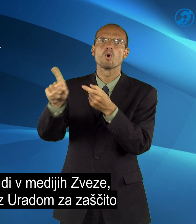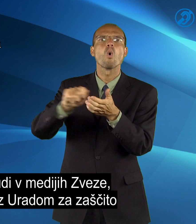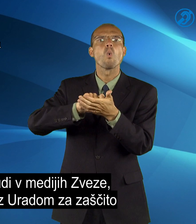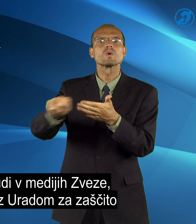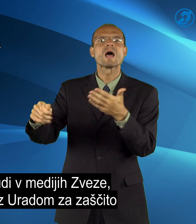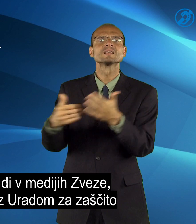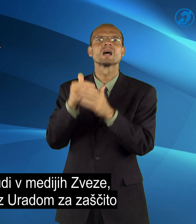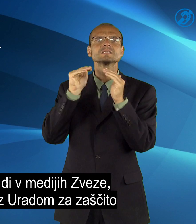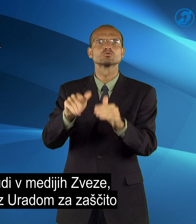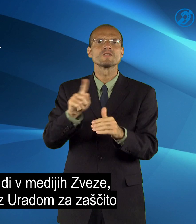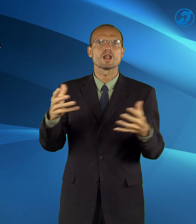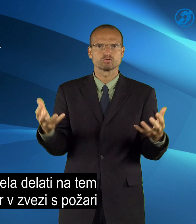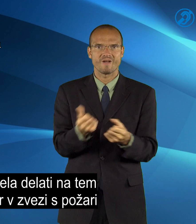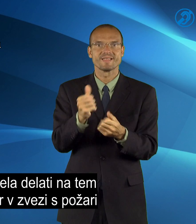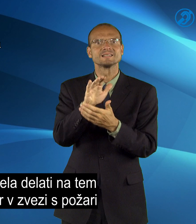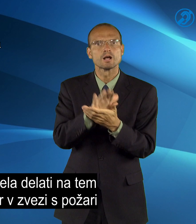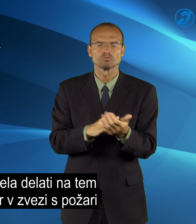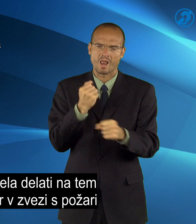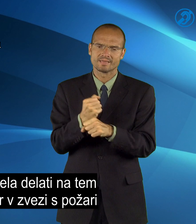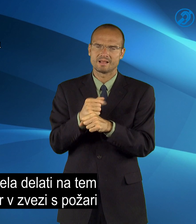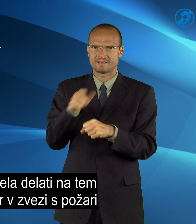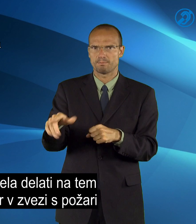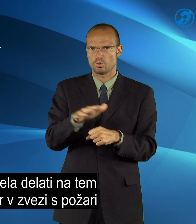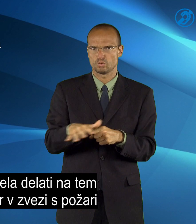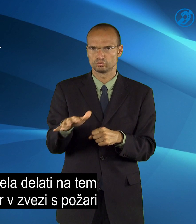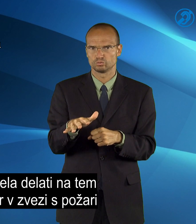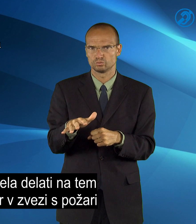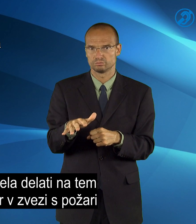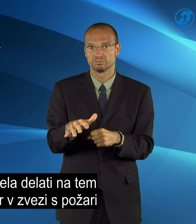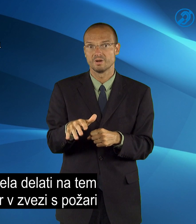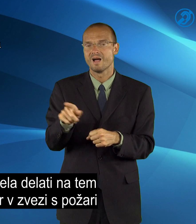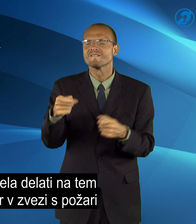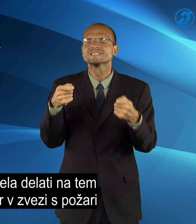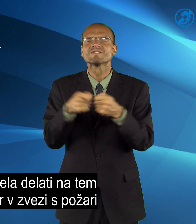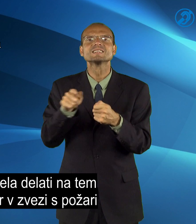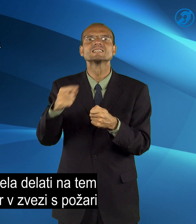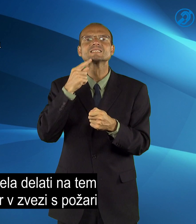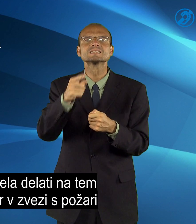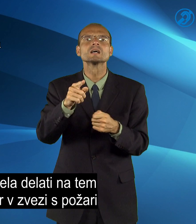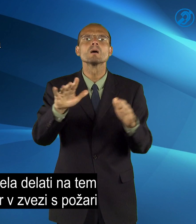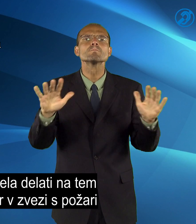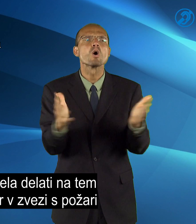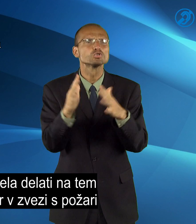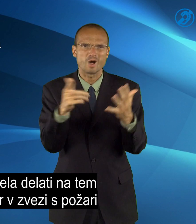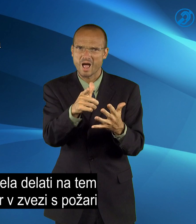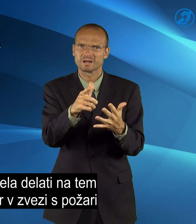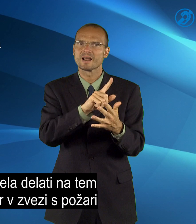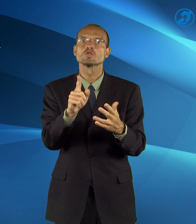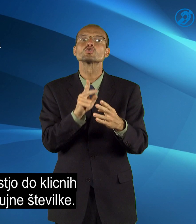delati na tem področju, in sicer v zvezi s požari ter dostopnostjo do klicnih centrov ter nujne številke.